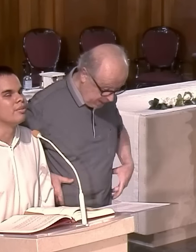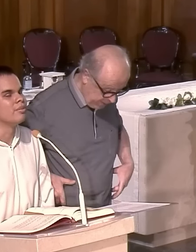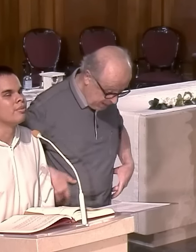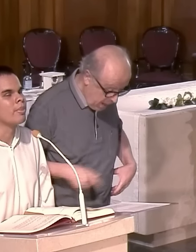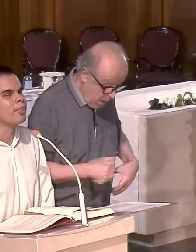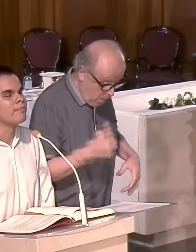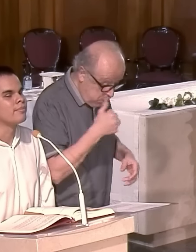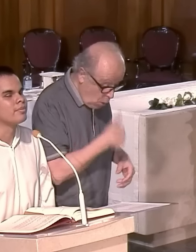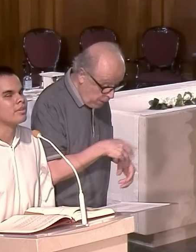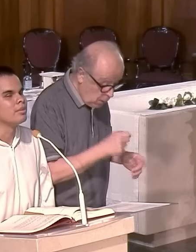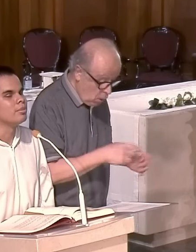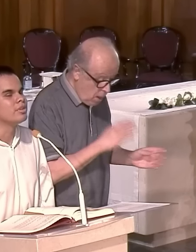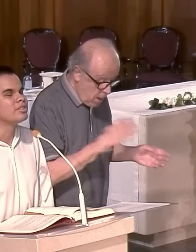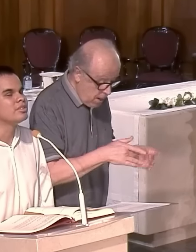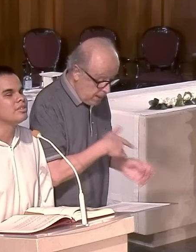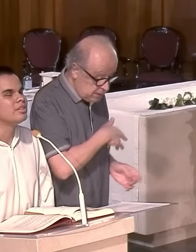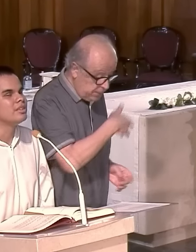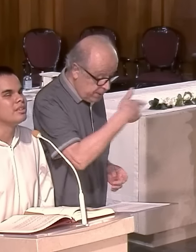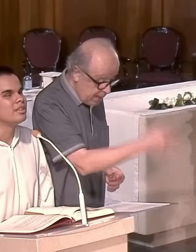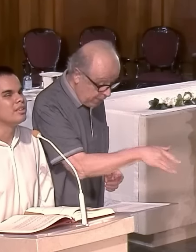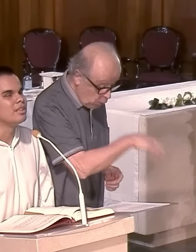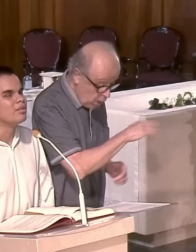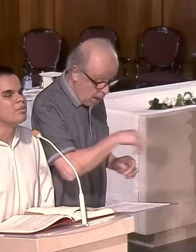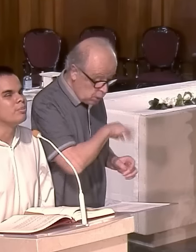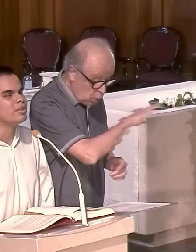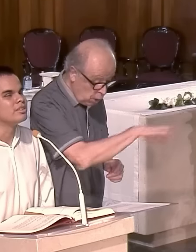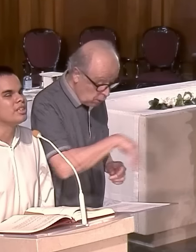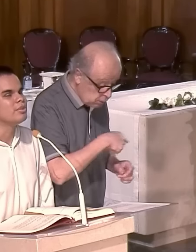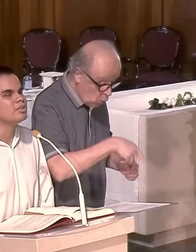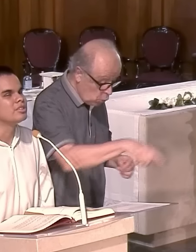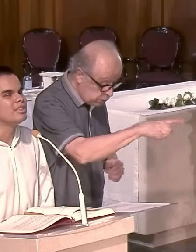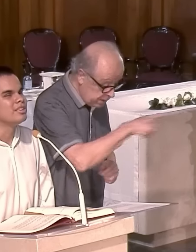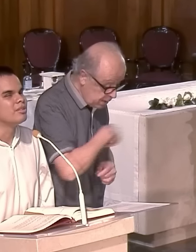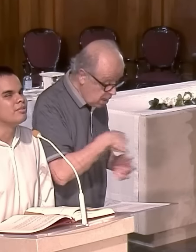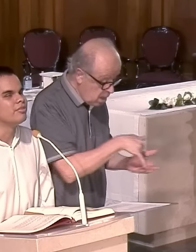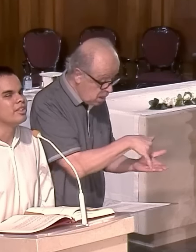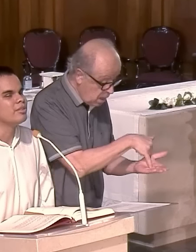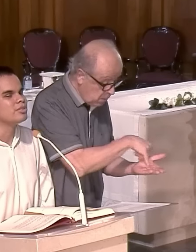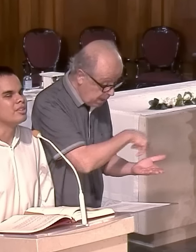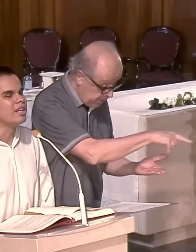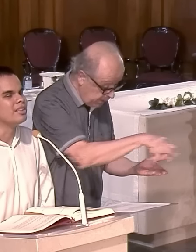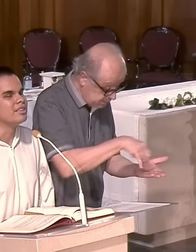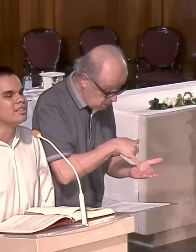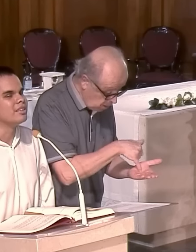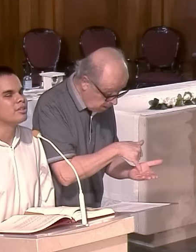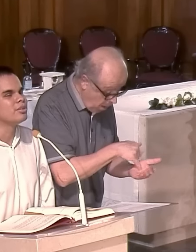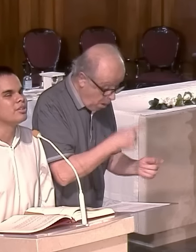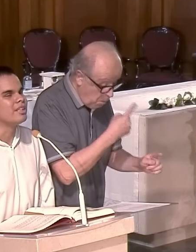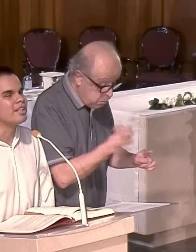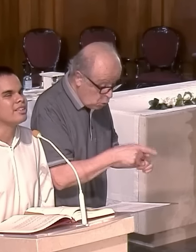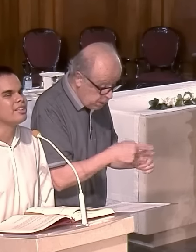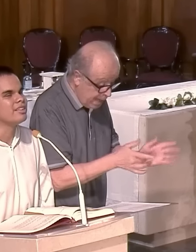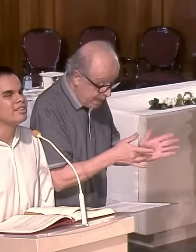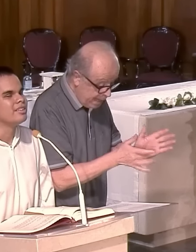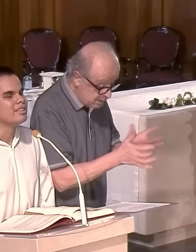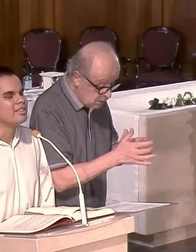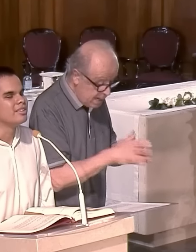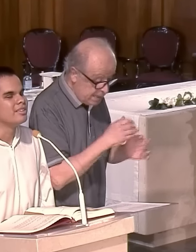pecado. Por eso, comparezcamos confiados ante el trono de la